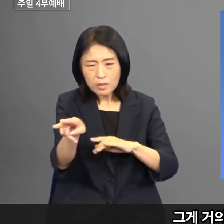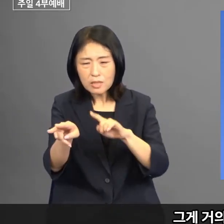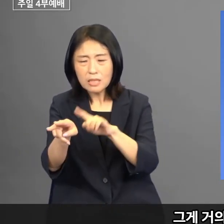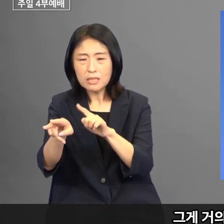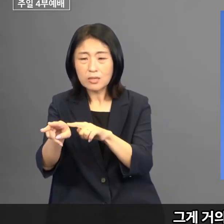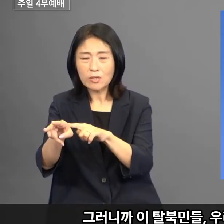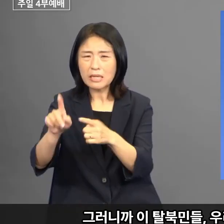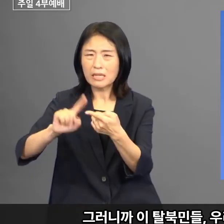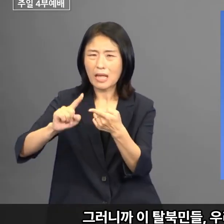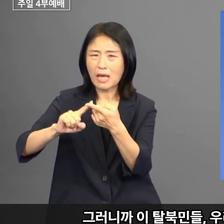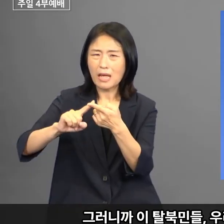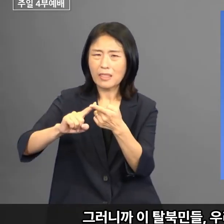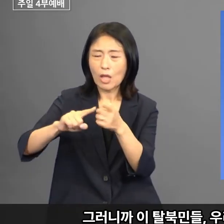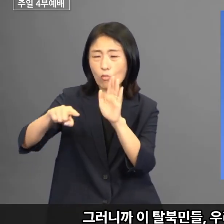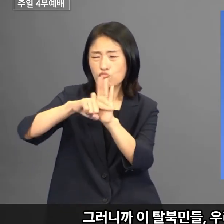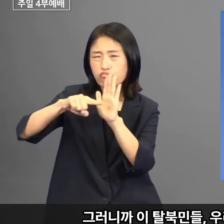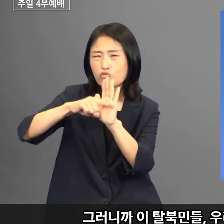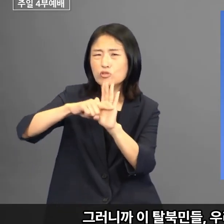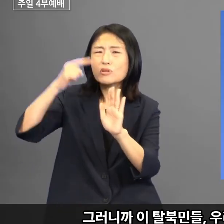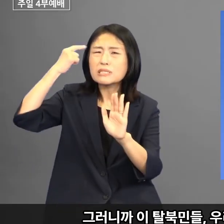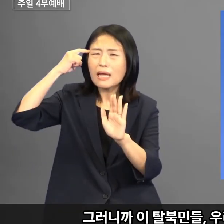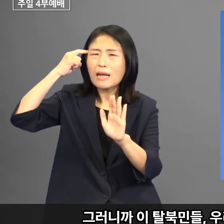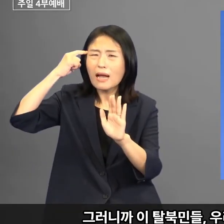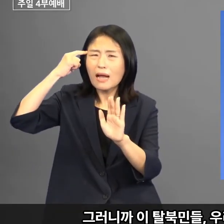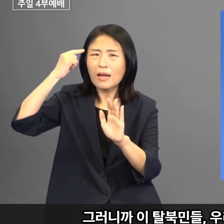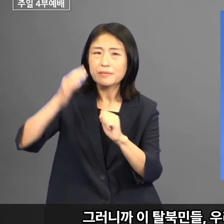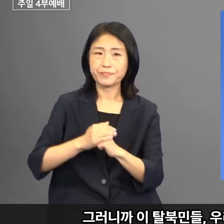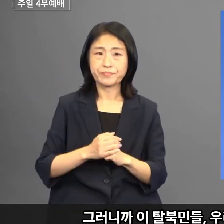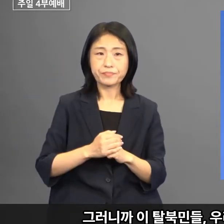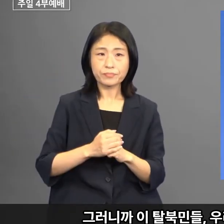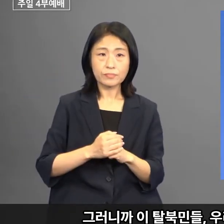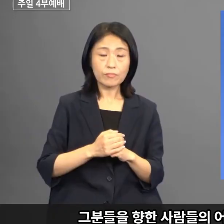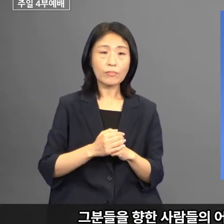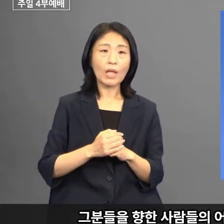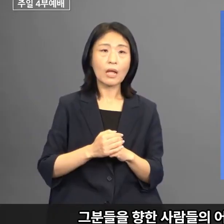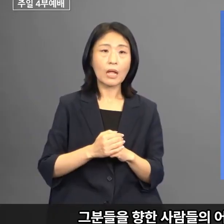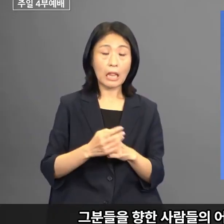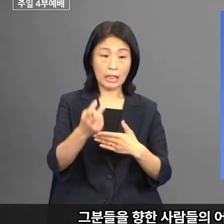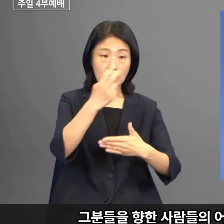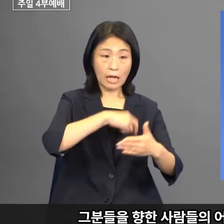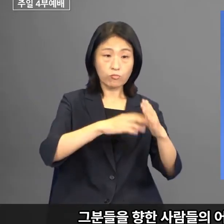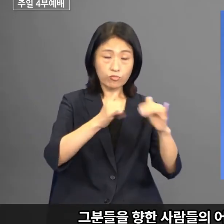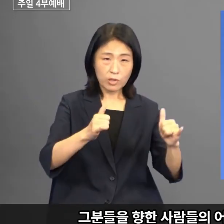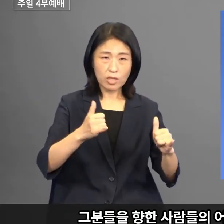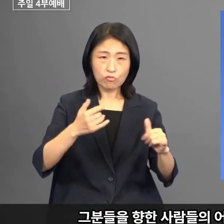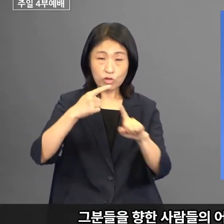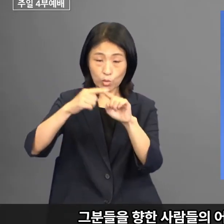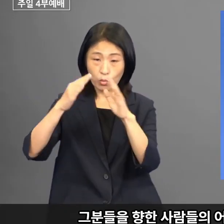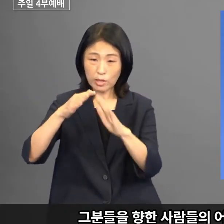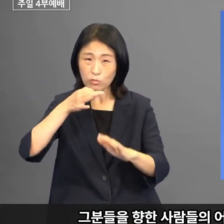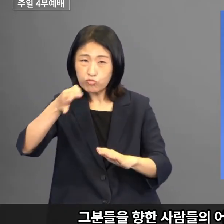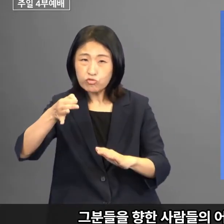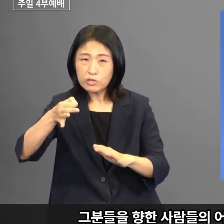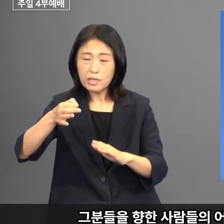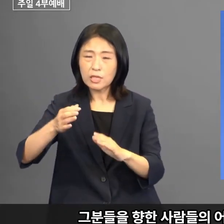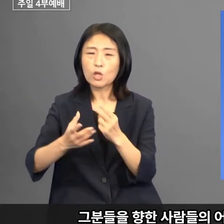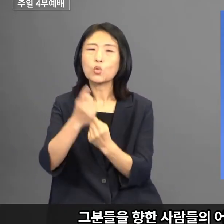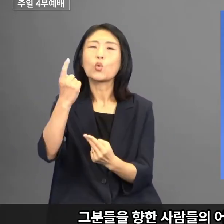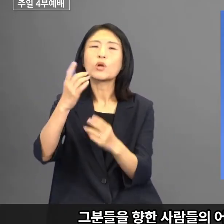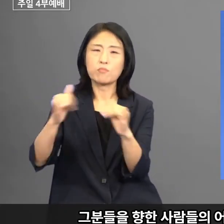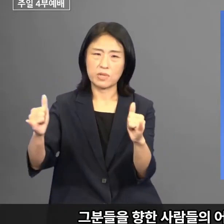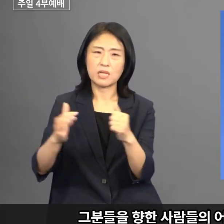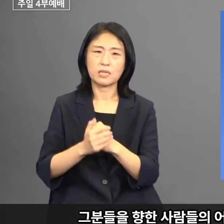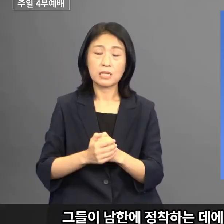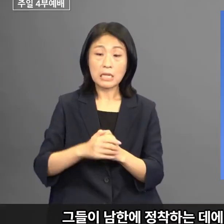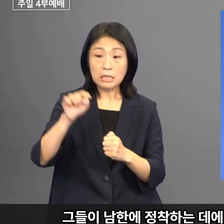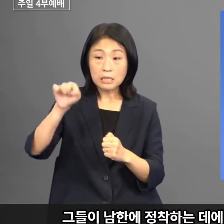절반입니다. 그러니까 이 탈북민들, 우리는 이제 통일민이라고 부르지만 그분들을 향한 사람들의 어떤 편견이나